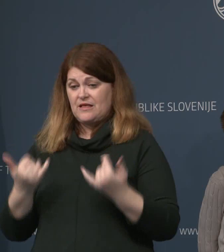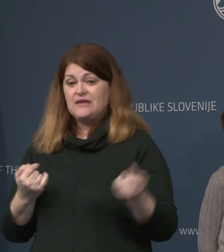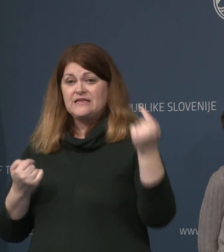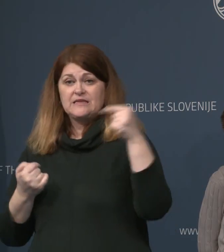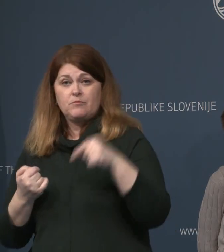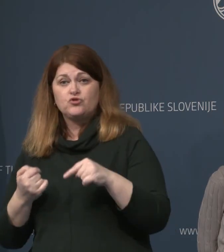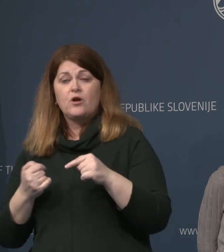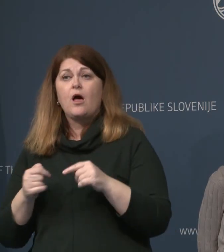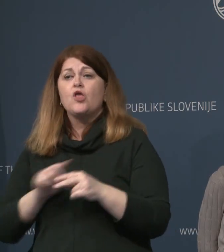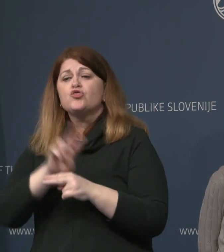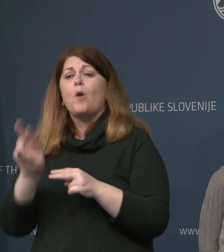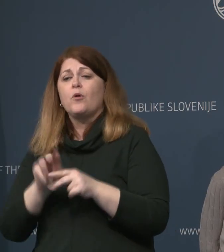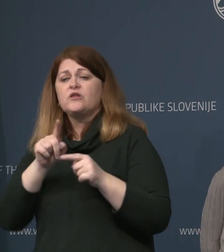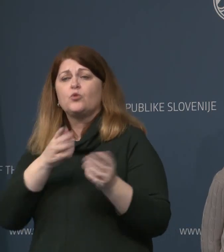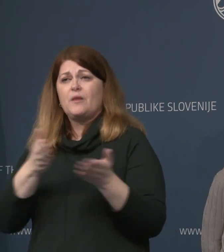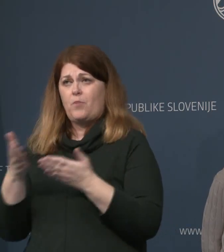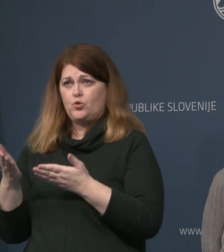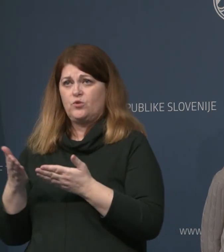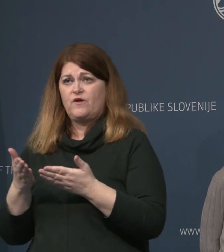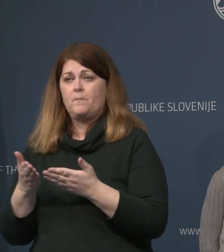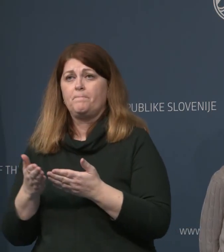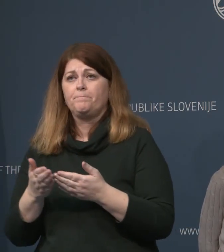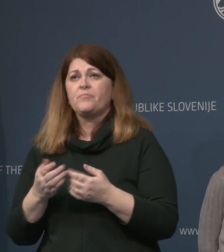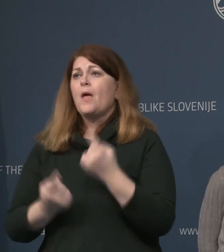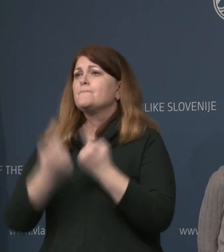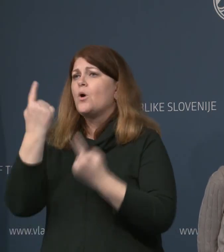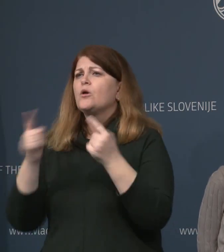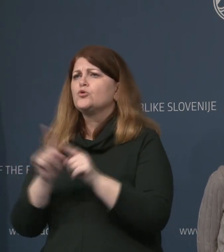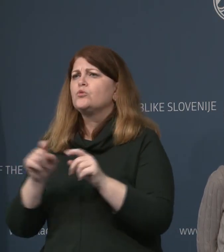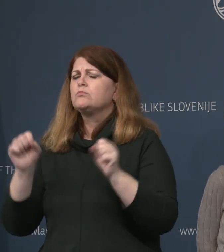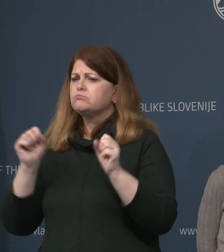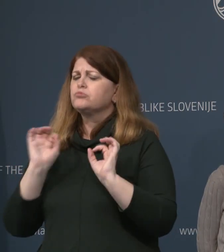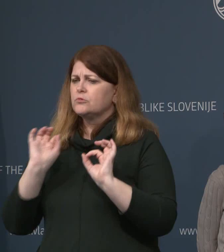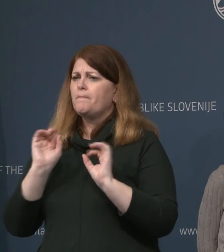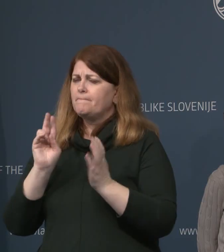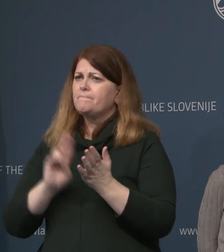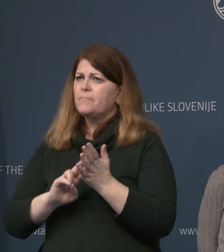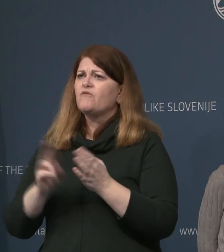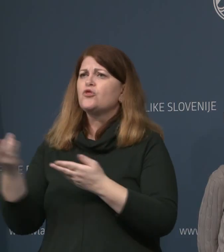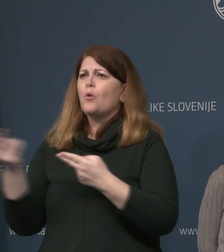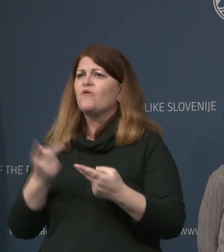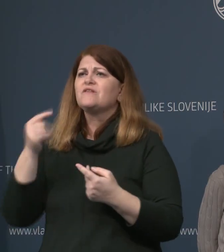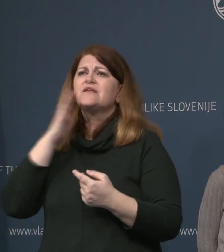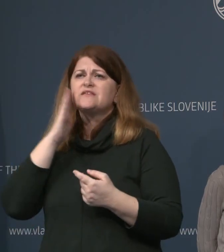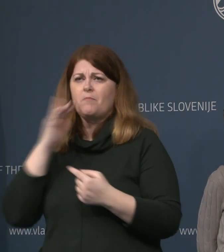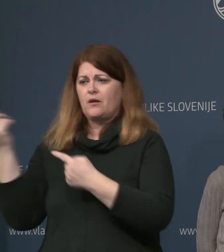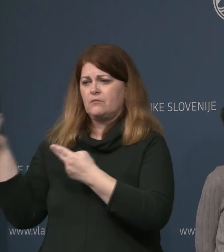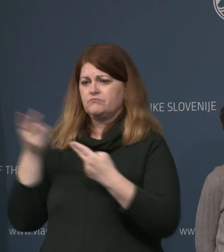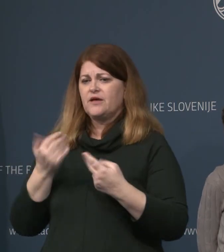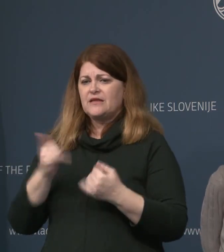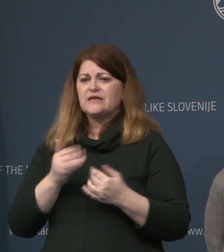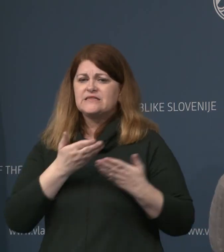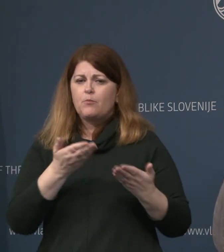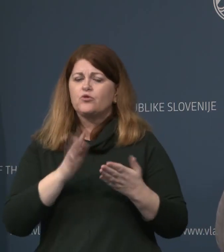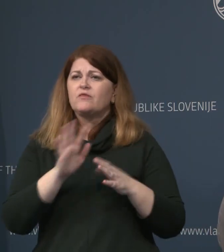prišla spet dopolnitev te kitajske ponudbe, pojavljajo se tudi resni dobavitelji iz Amerike, danes imamo ponudbo